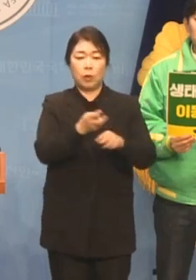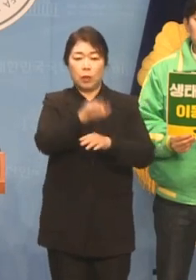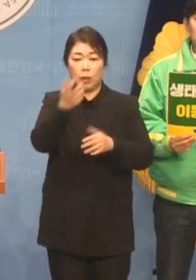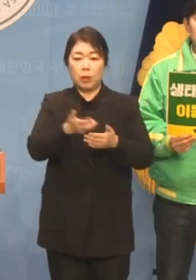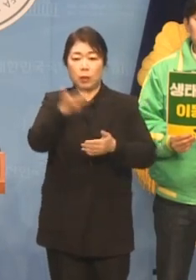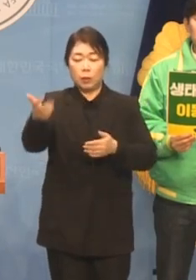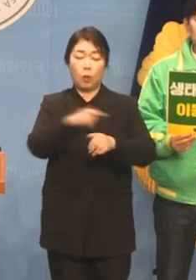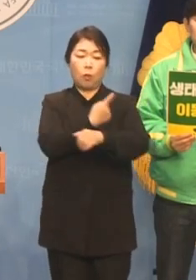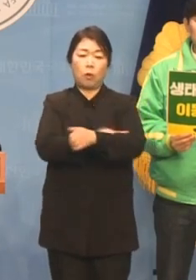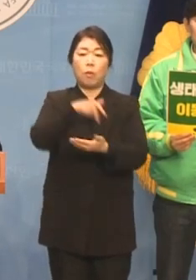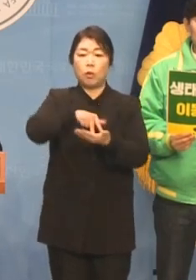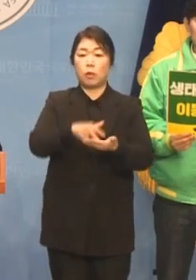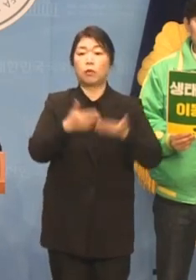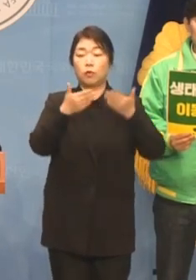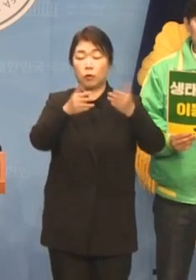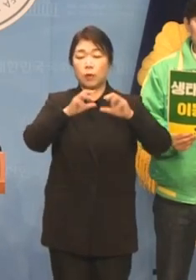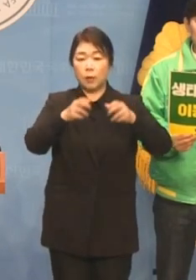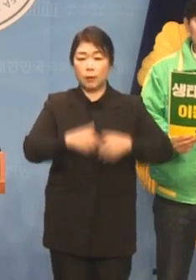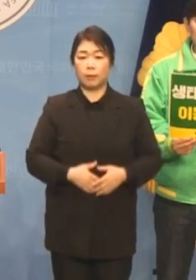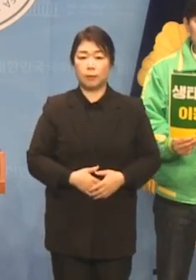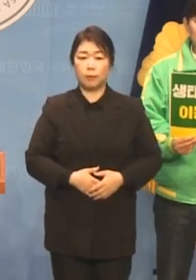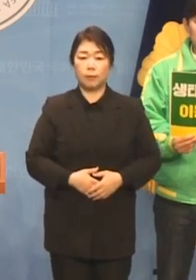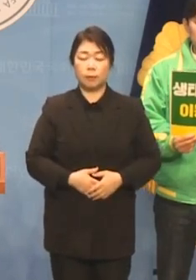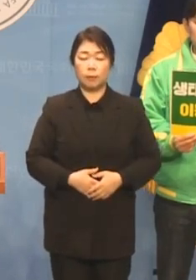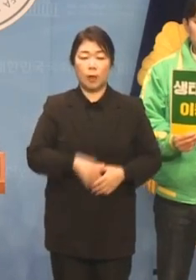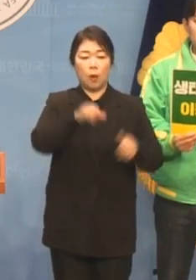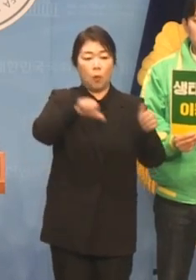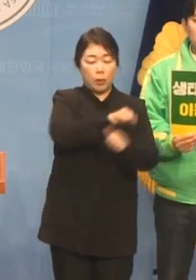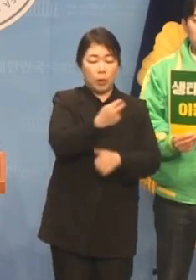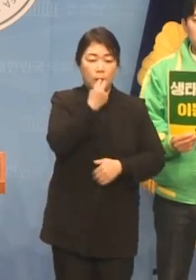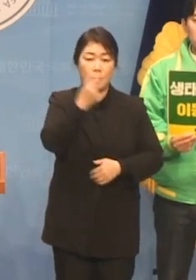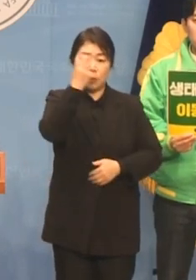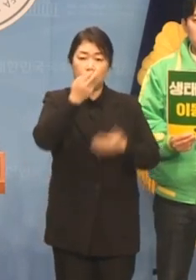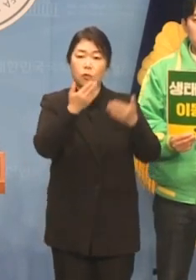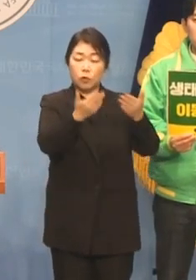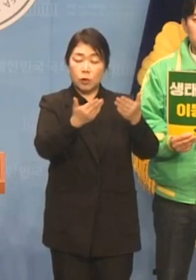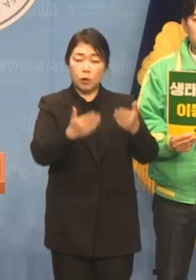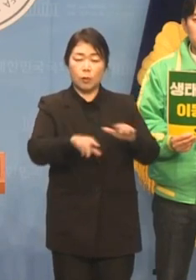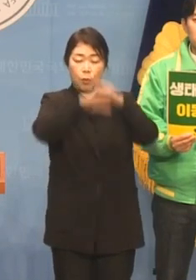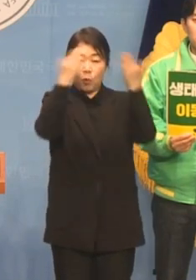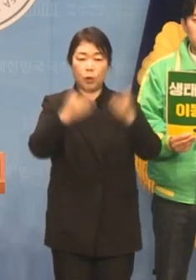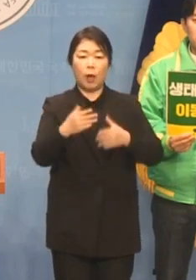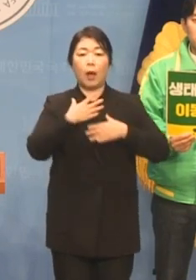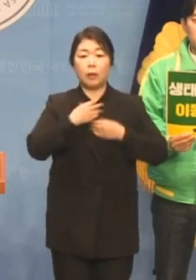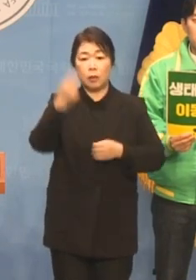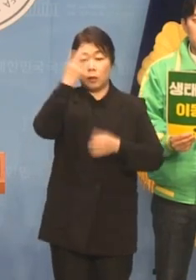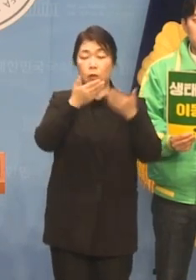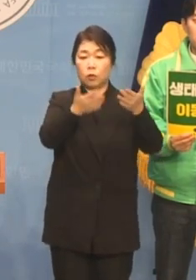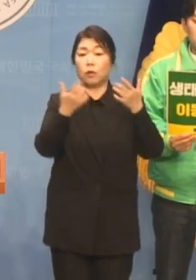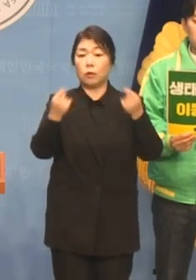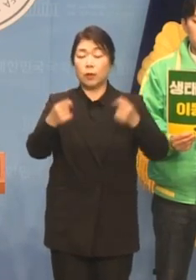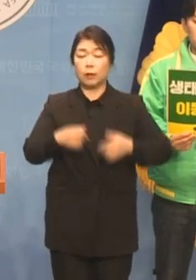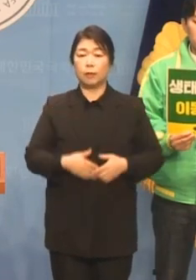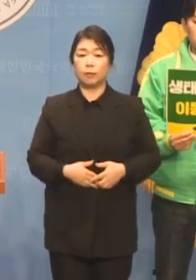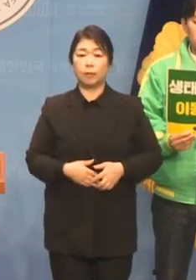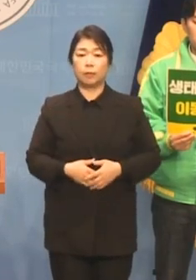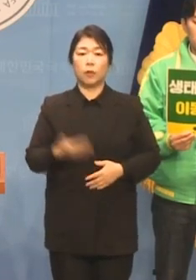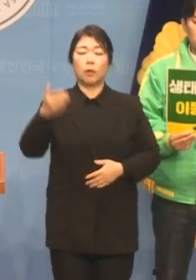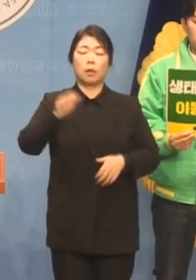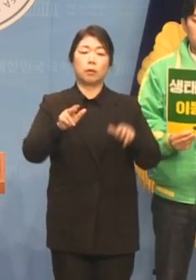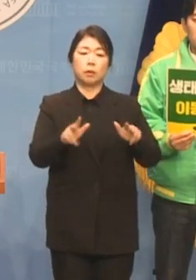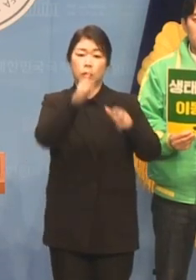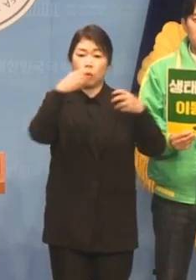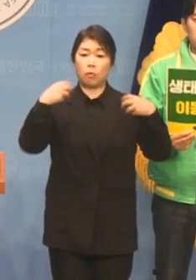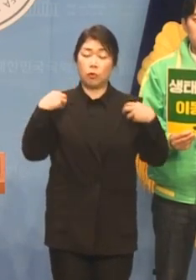보장하는 나라 우리의 환경과 생태를 지키는 것이 시민 모두의 안전을 지키는 것입니다 그러나 현